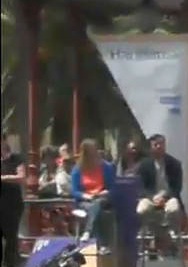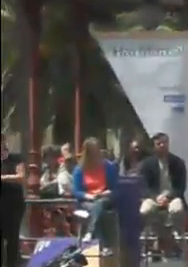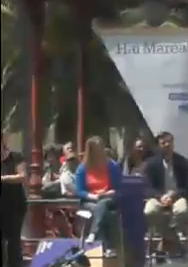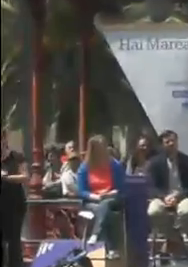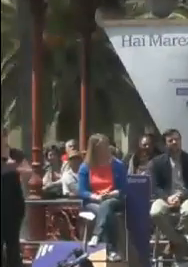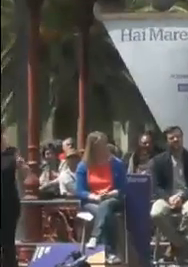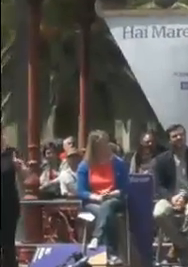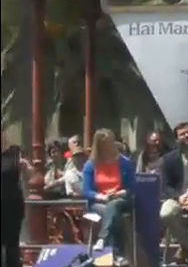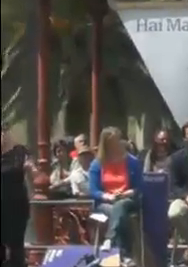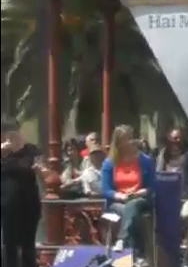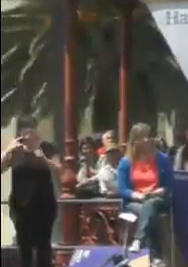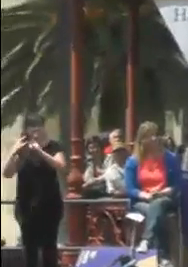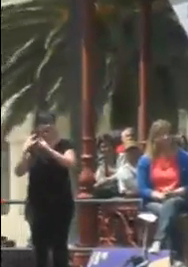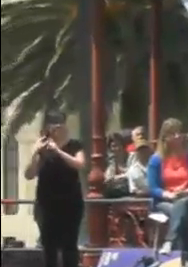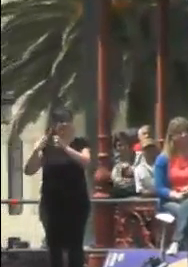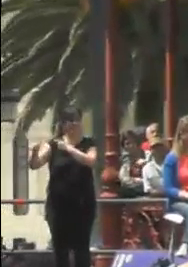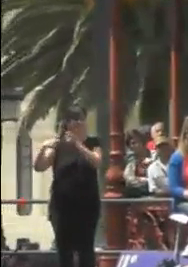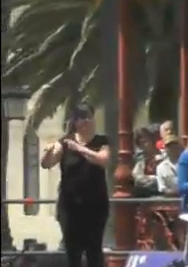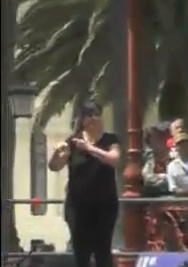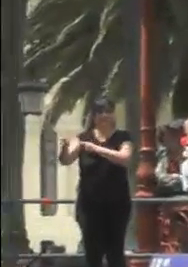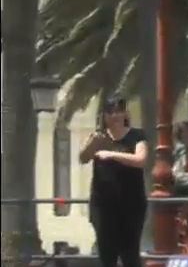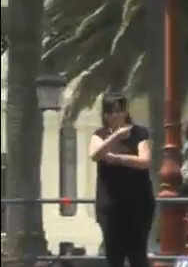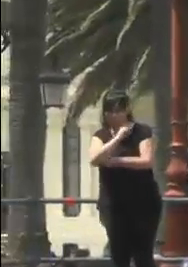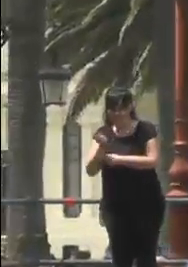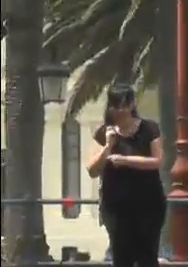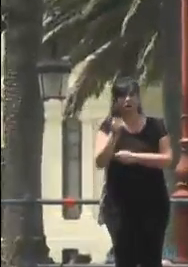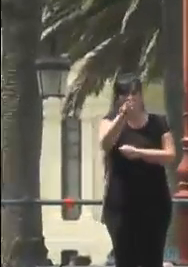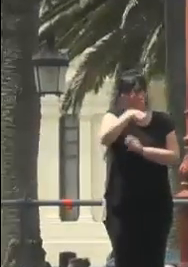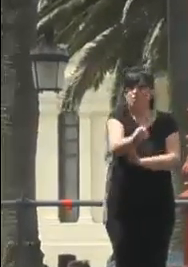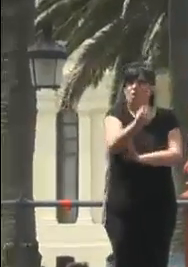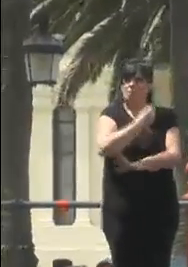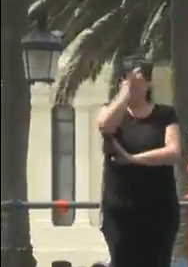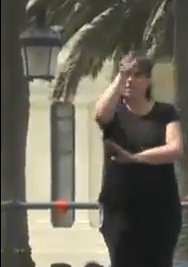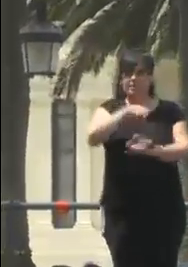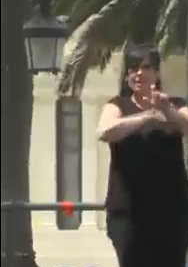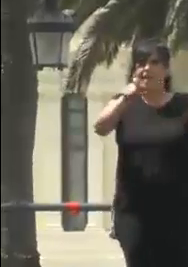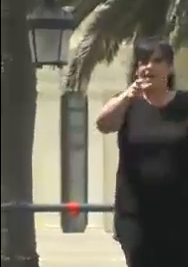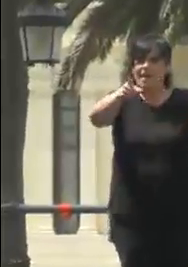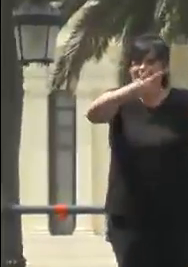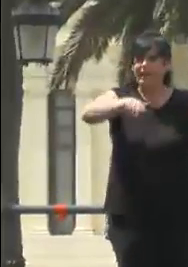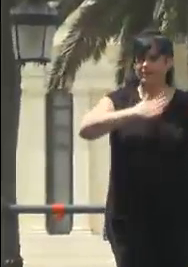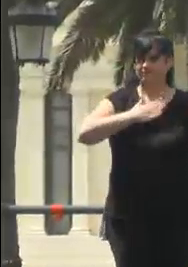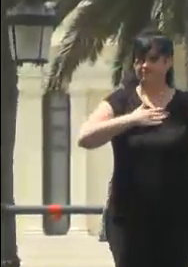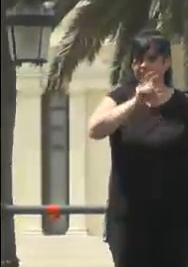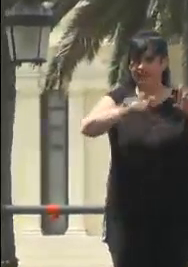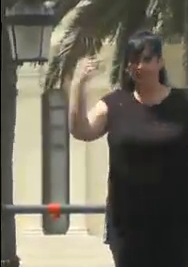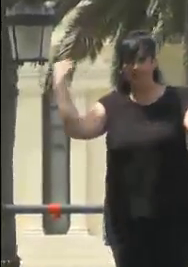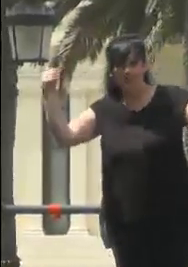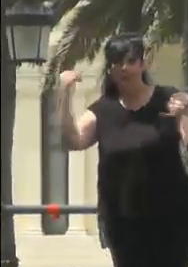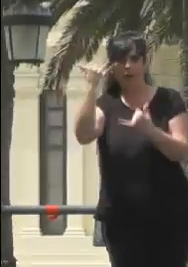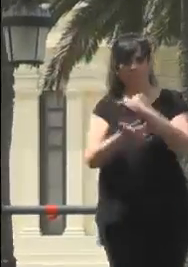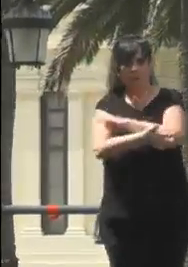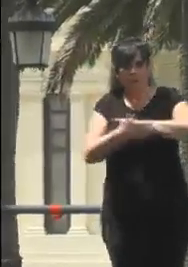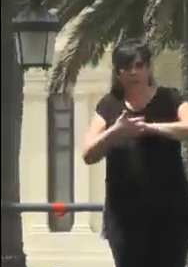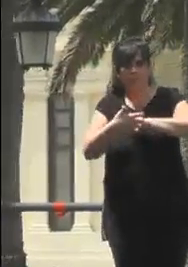telemarketing explotados, eses tamén son os nosos, a nosa xente, a xente nova que está sendo pobre,